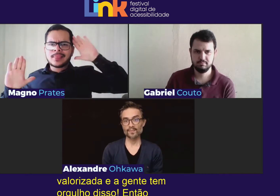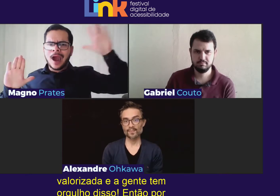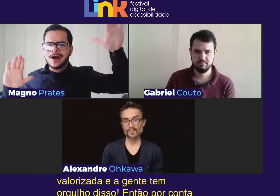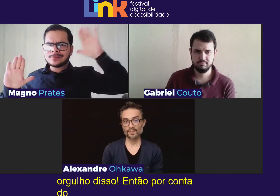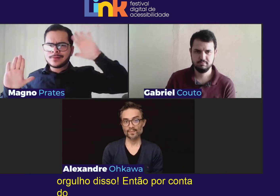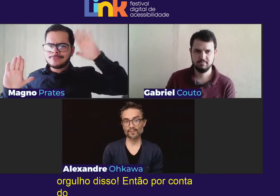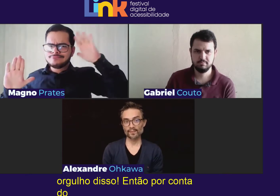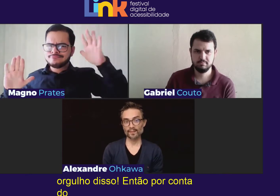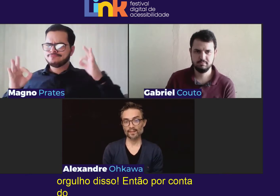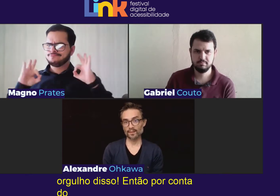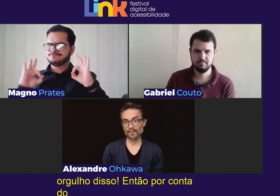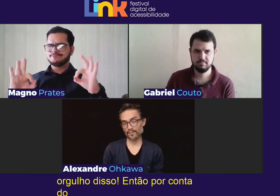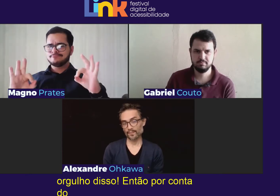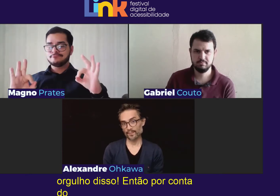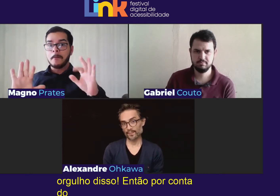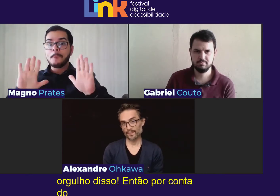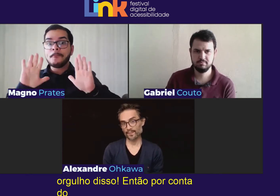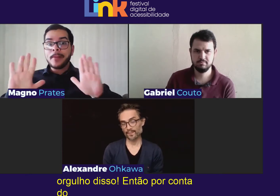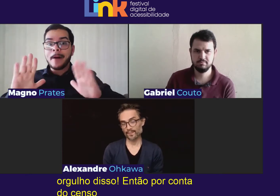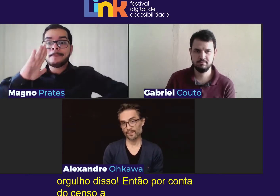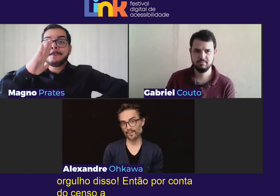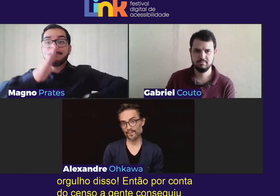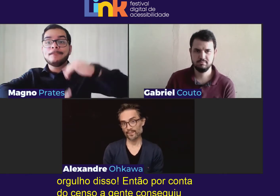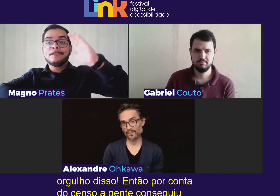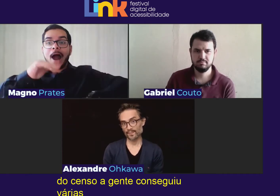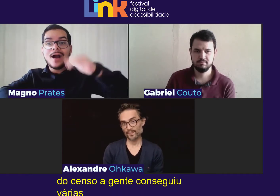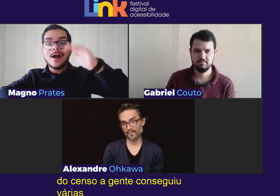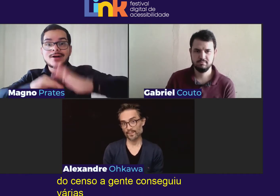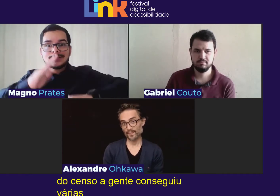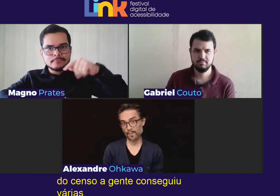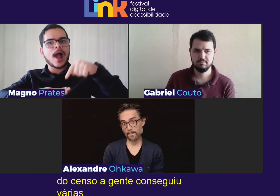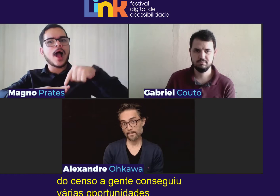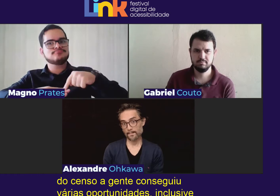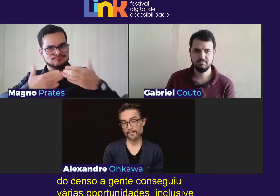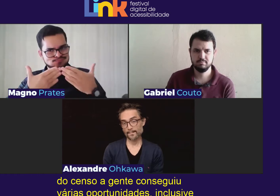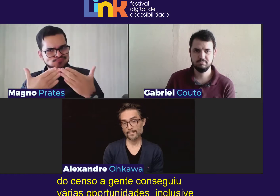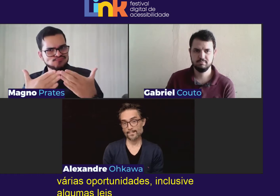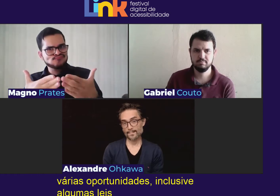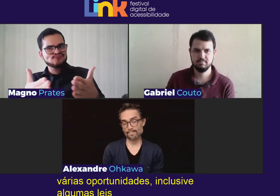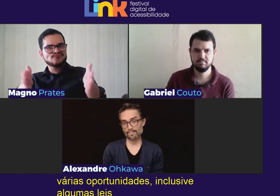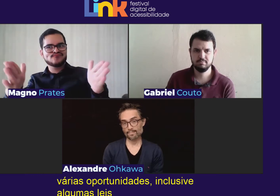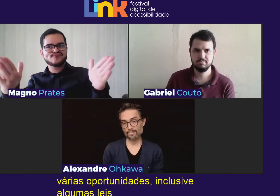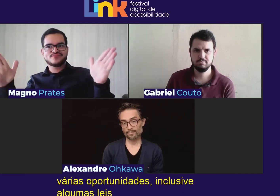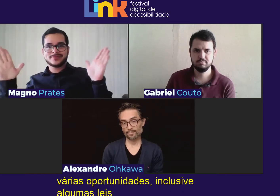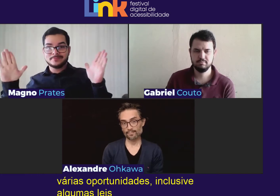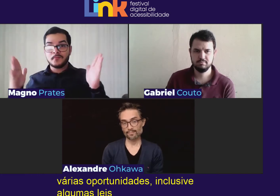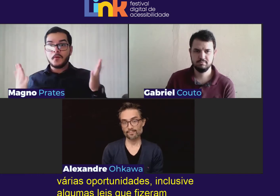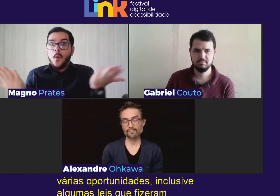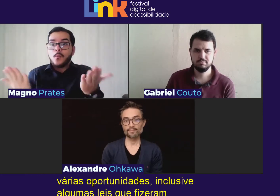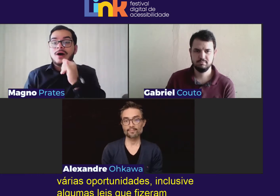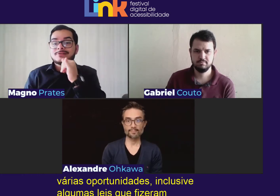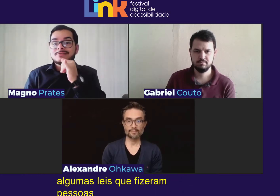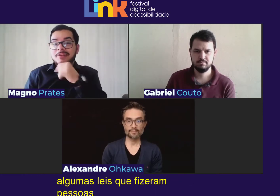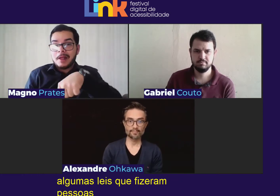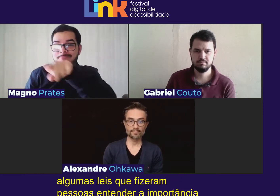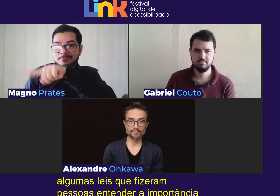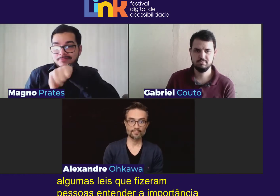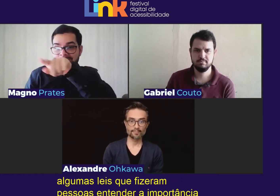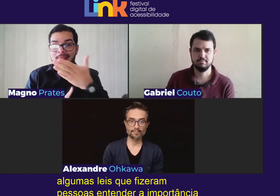inclusive algumas leis que fizeram as pessoas realmente entenderem a importância disso. Mas a prática é o mais importante. Hoje,